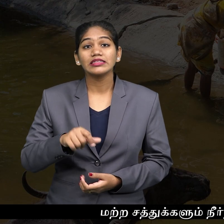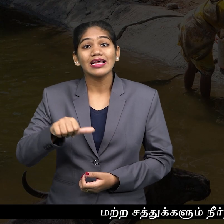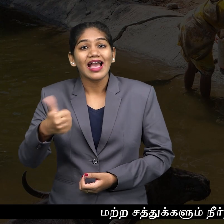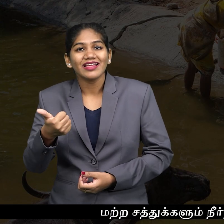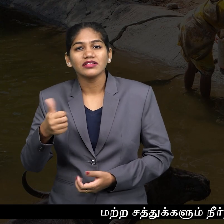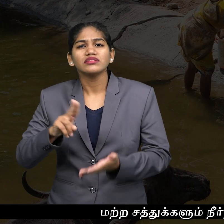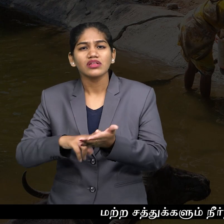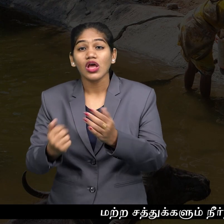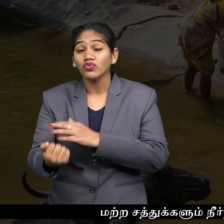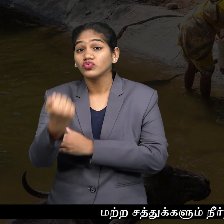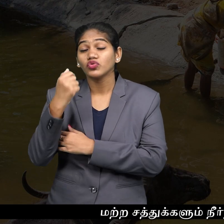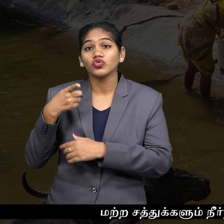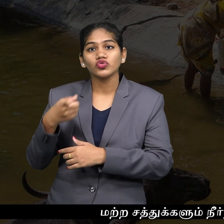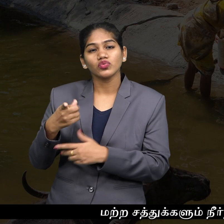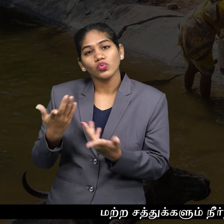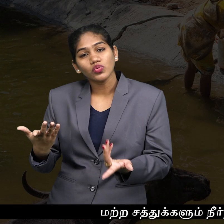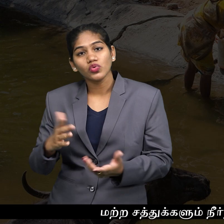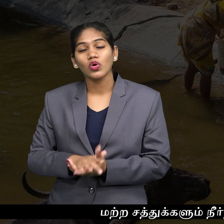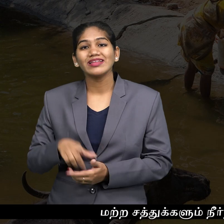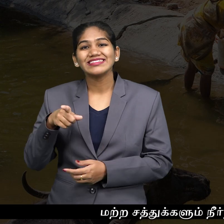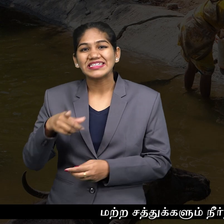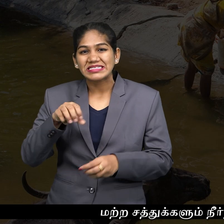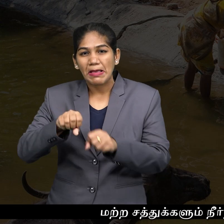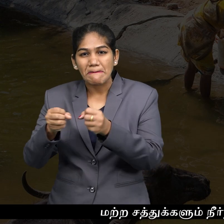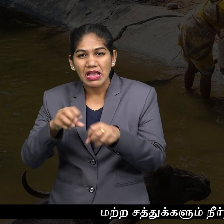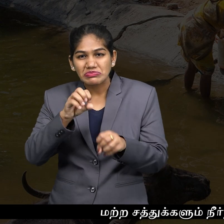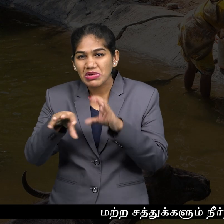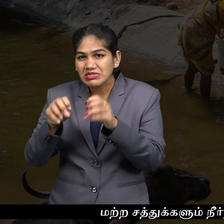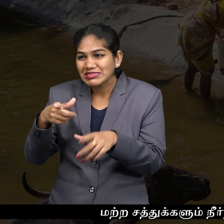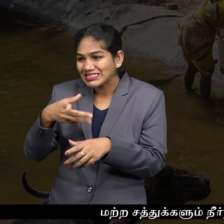மற்ற சத்துக்களும் நீர்நிலைகளில் இருந்து குறையக்கூடும்.